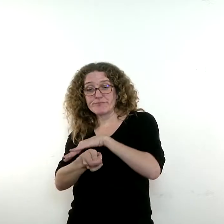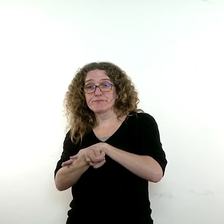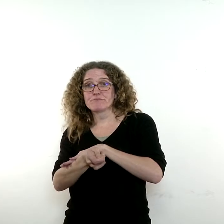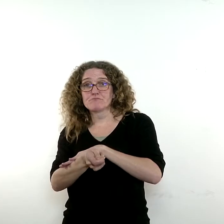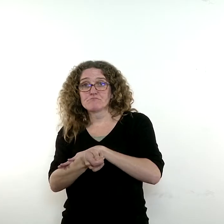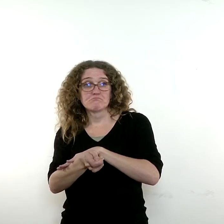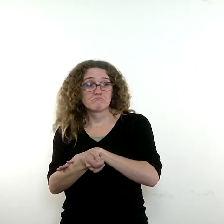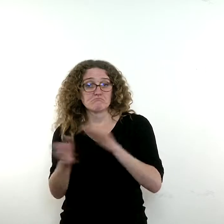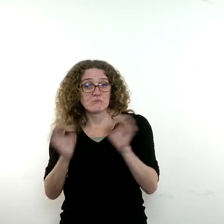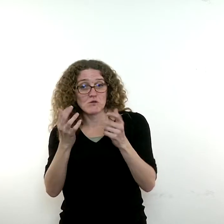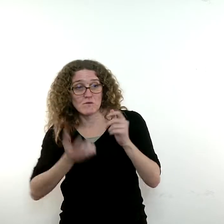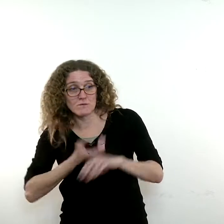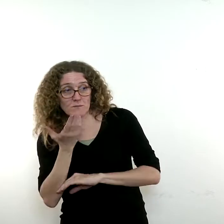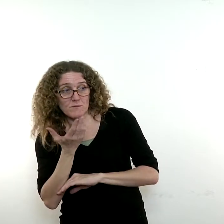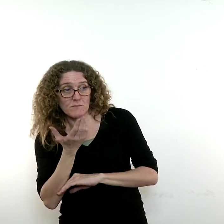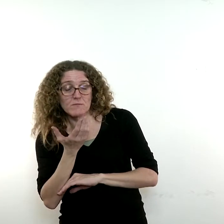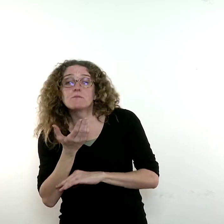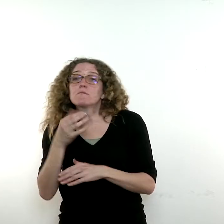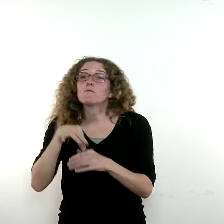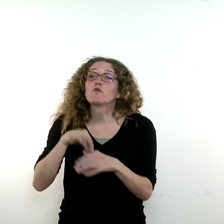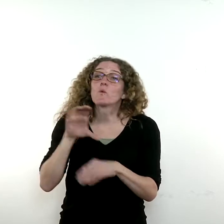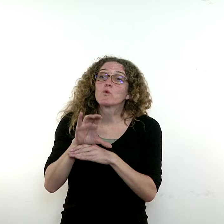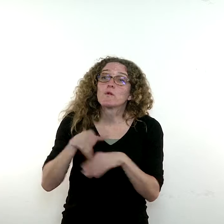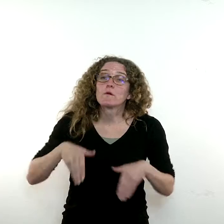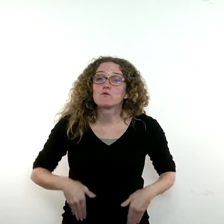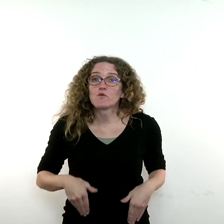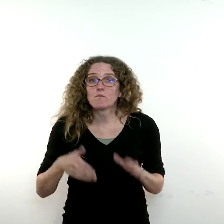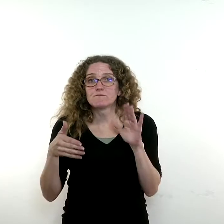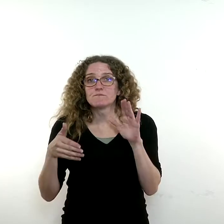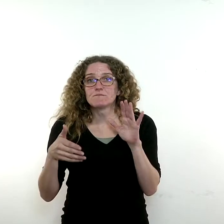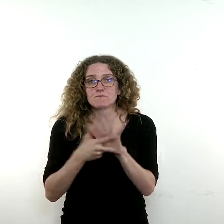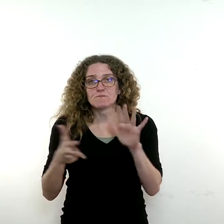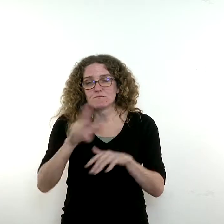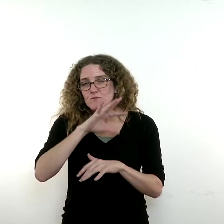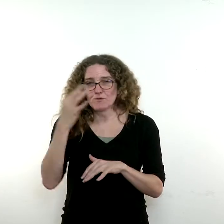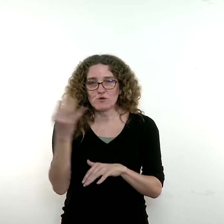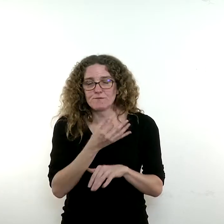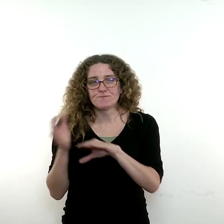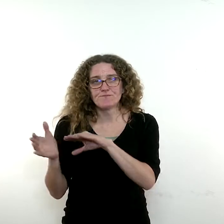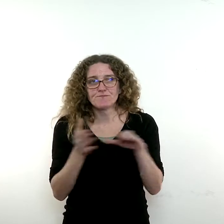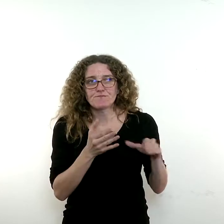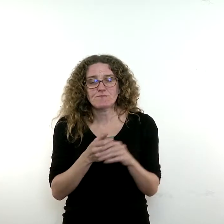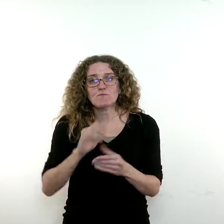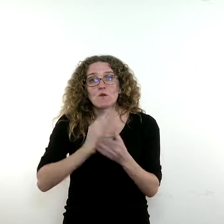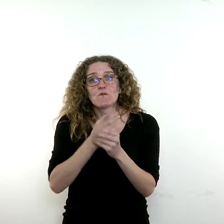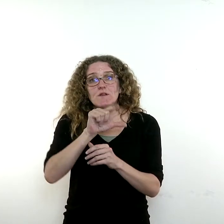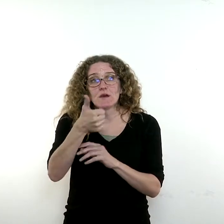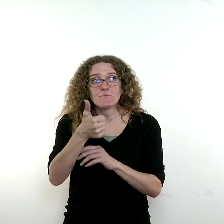Pas de demande d'intervention? Je mets aux voix. Qui est contre? Qui s'abstient? Adopté à l'unanimité. Affaire